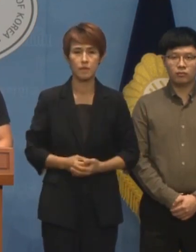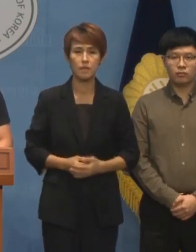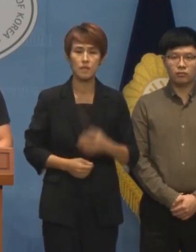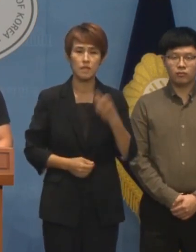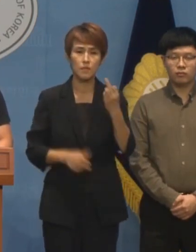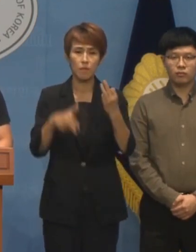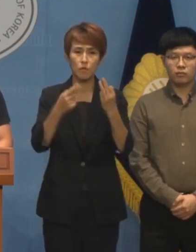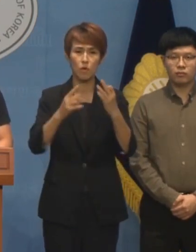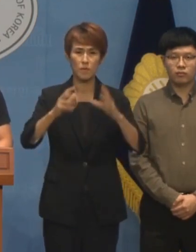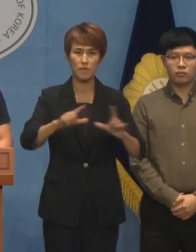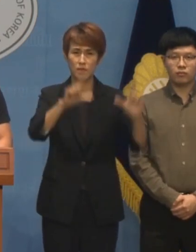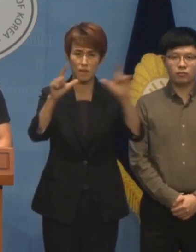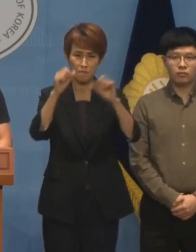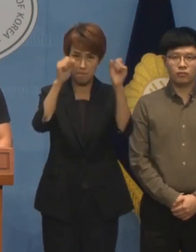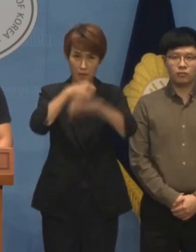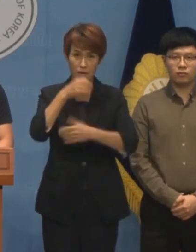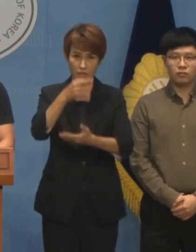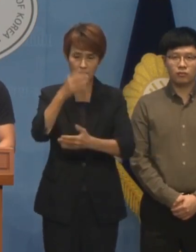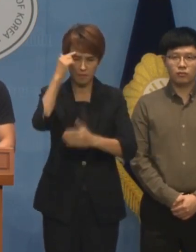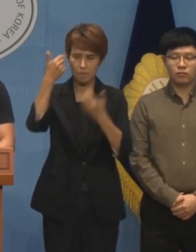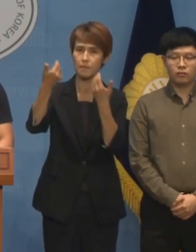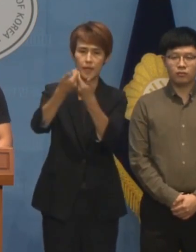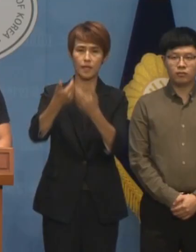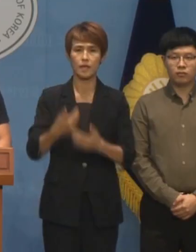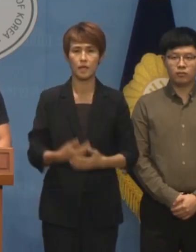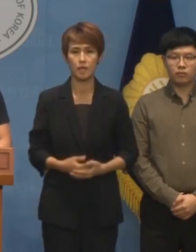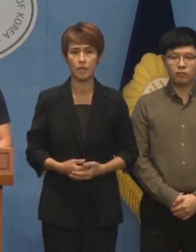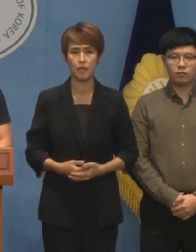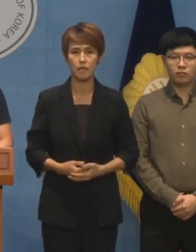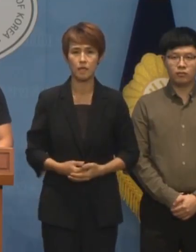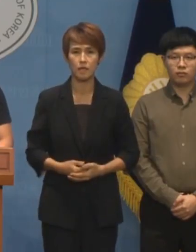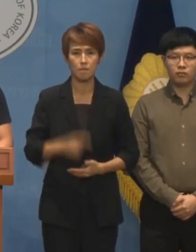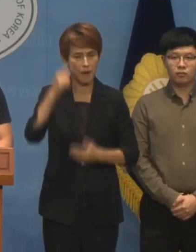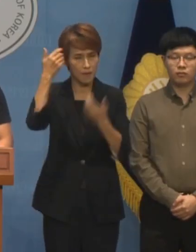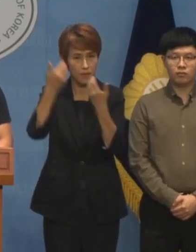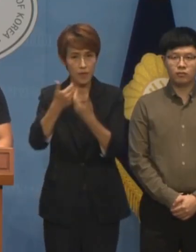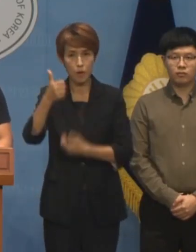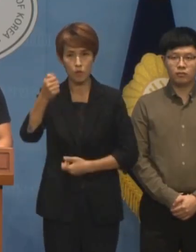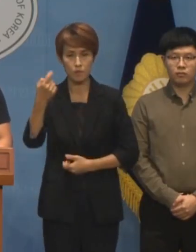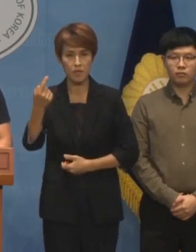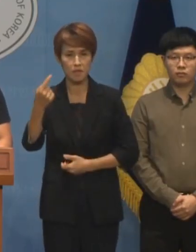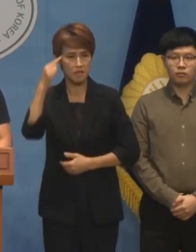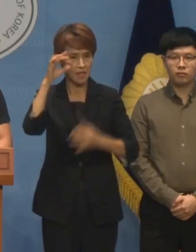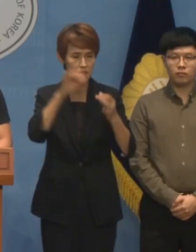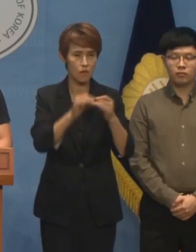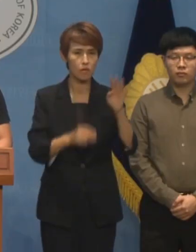민생 파탄금을 반대하겠습니다. 반대 50일, 찬성